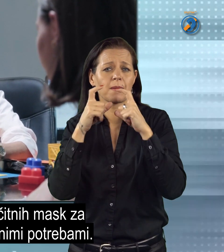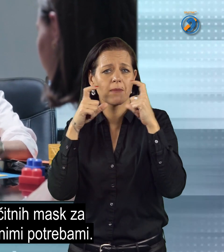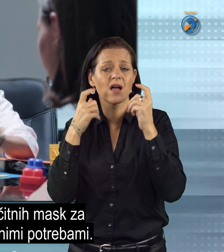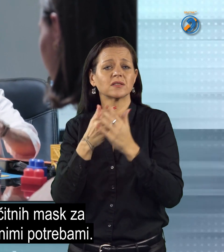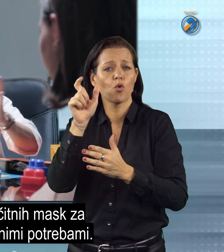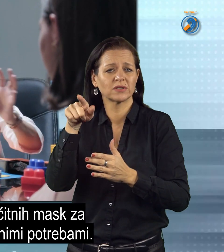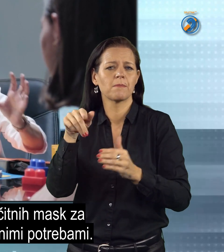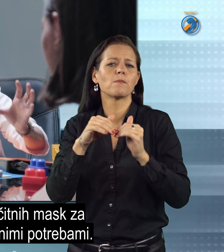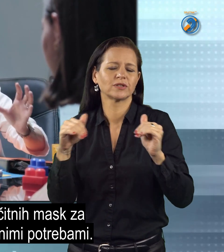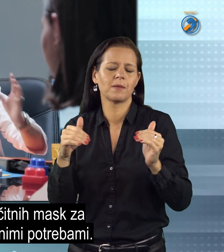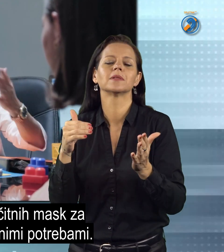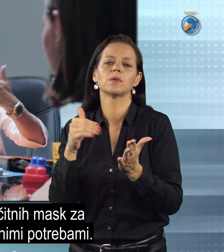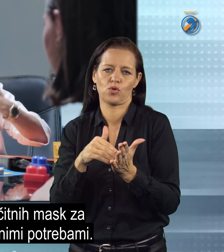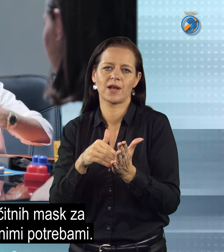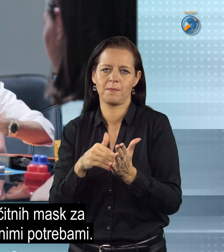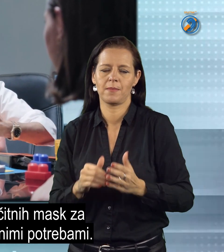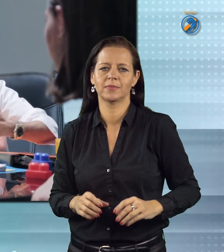potrebami.